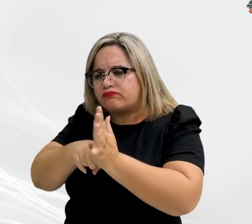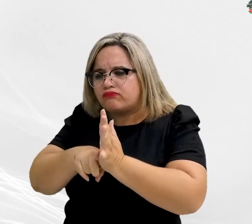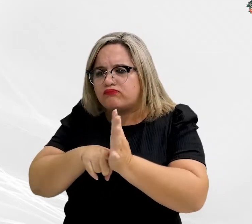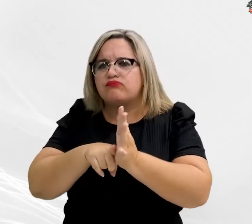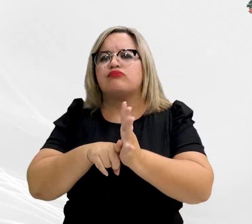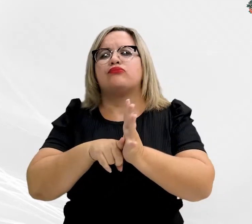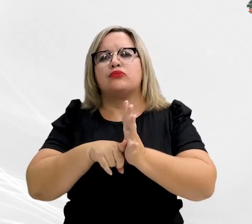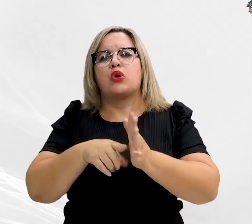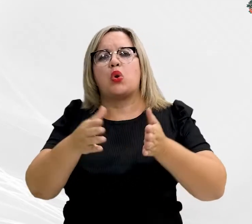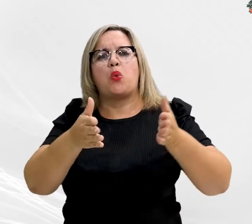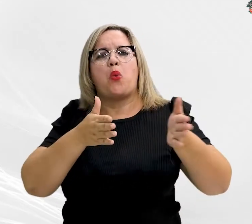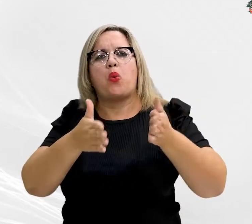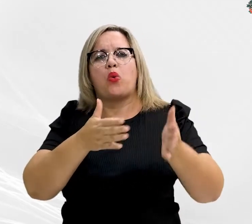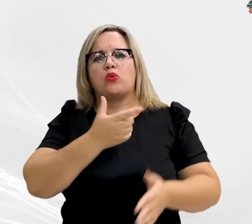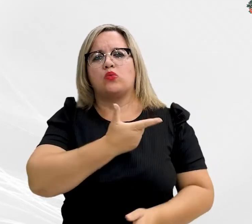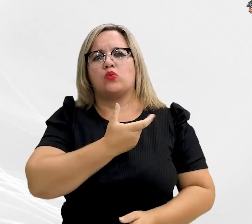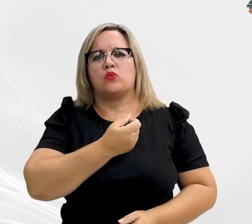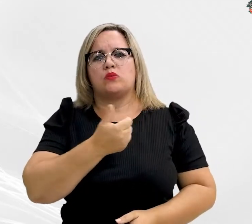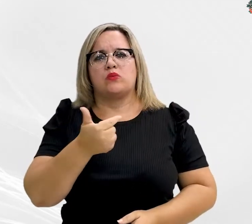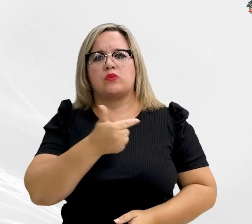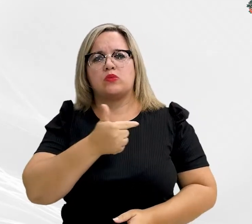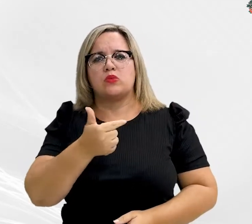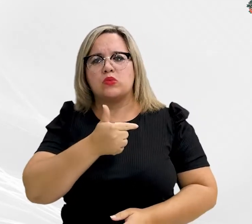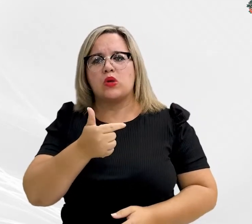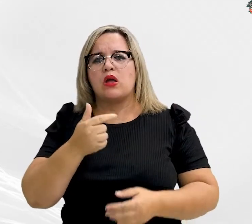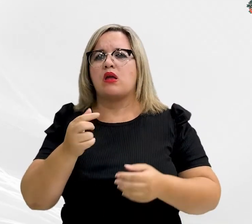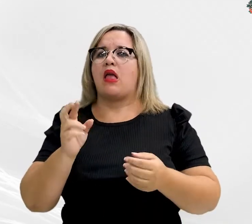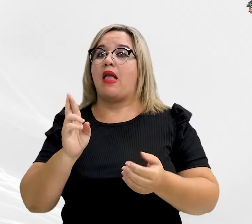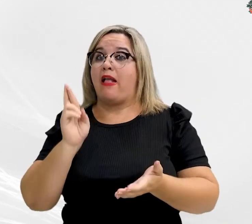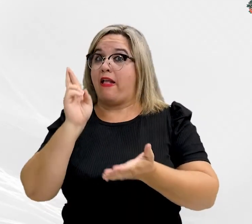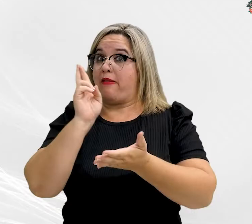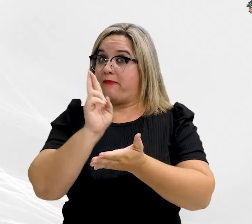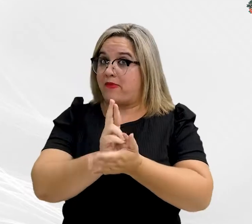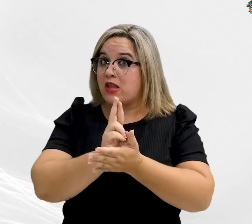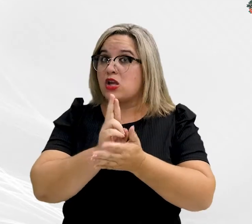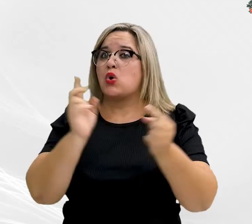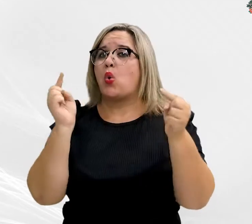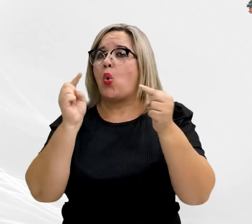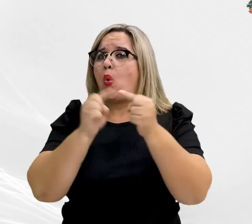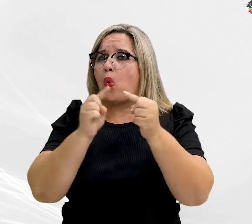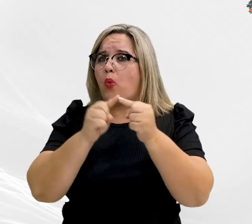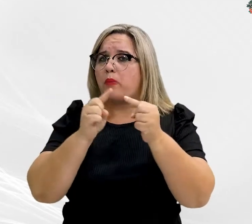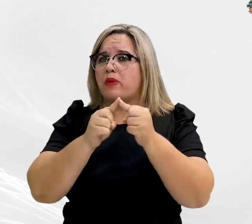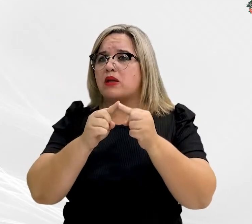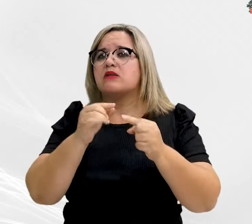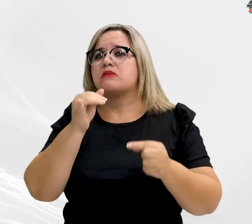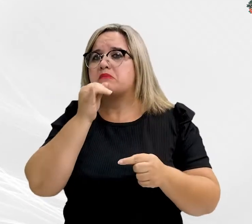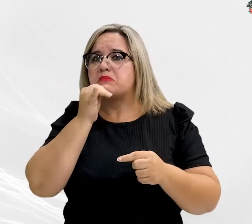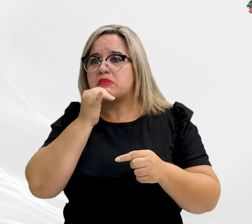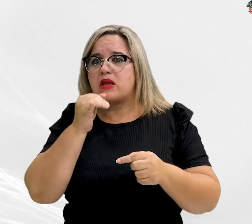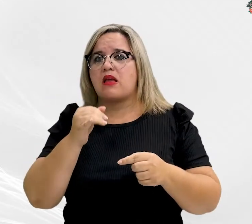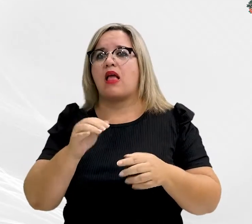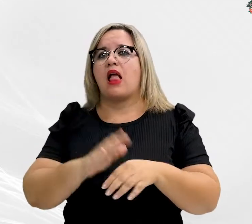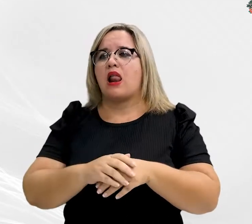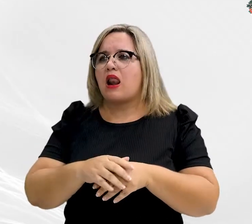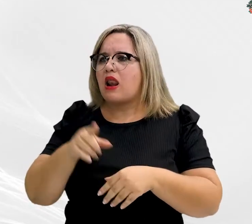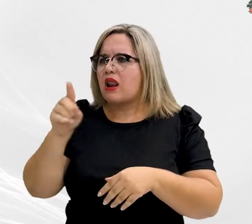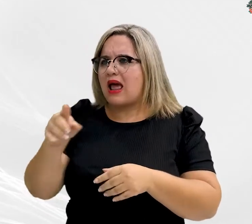2022 relacionados ao objetivo estratégico de "e levar as ações de prevenção e de reparação